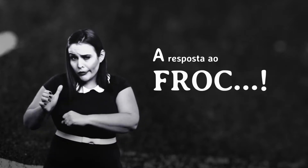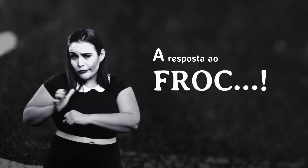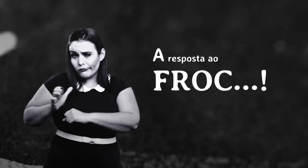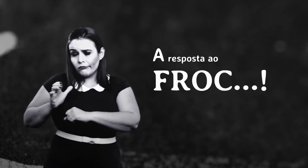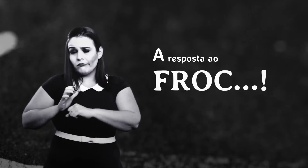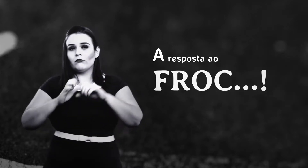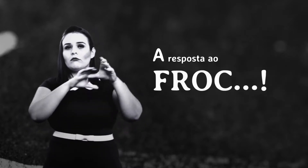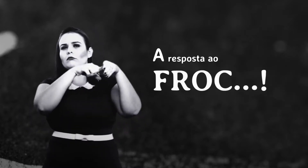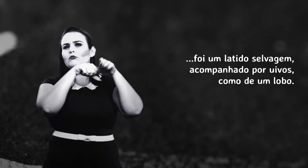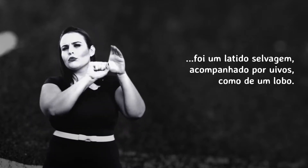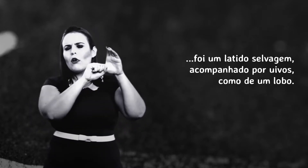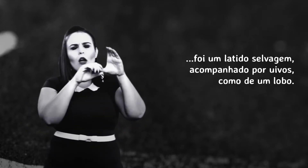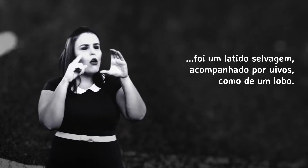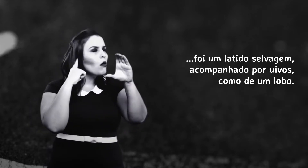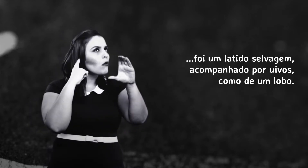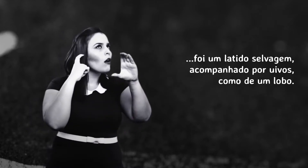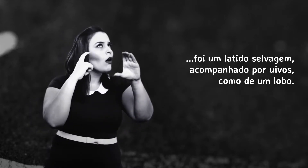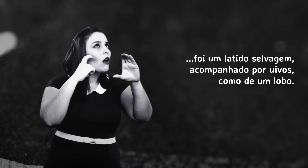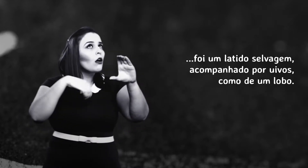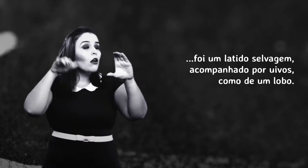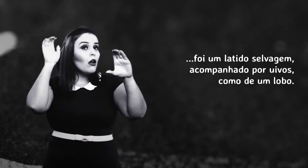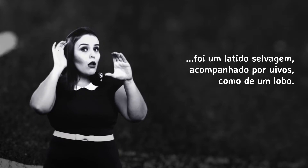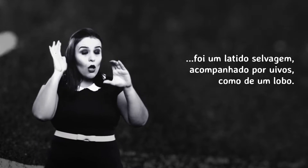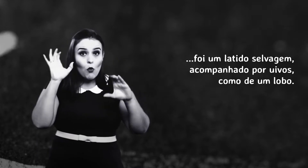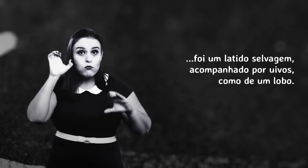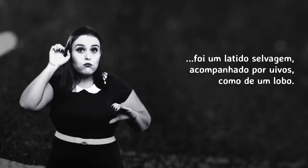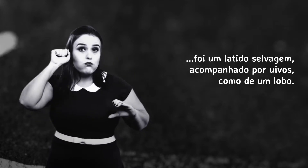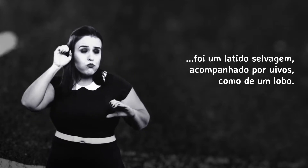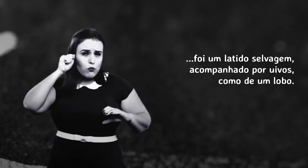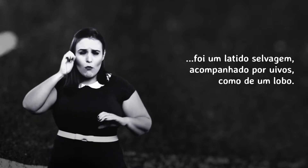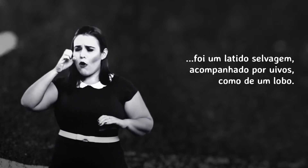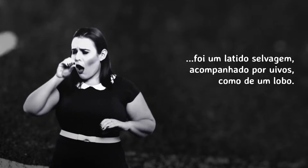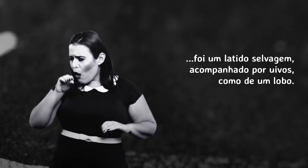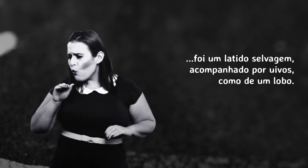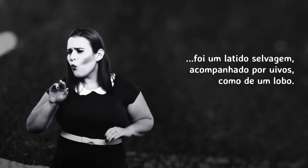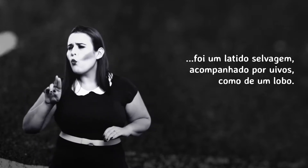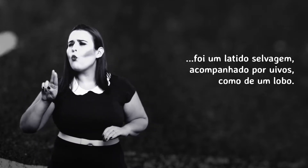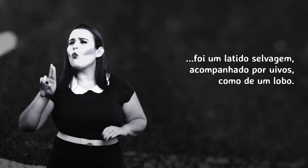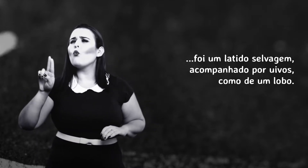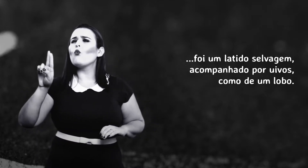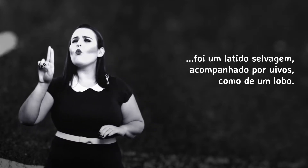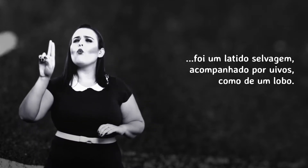Froc foi um latido selvagem, acompanhado por uivos como de um lobo.